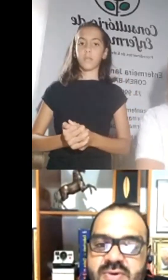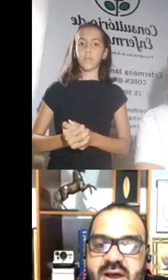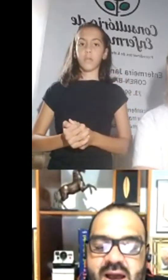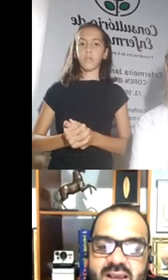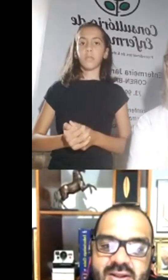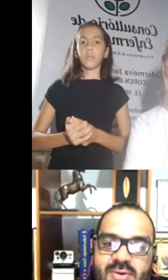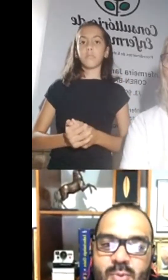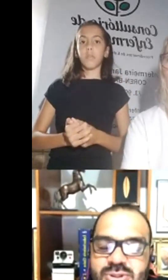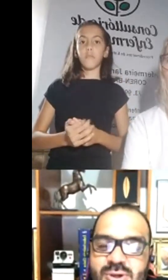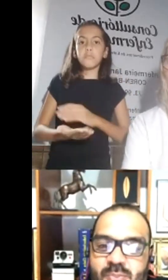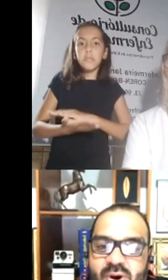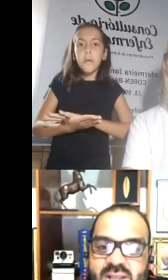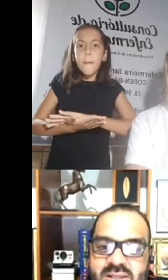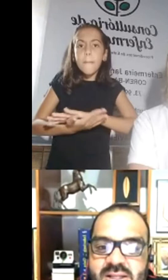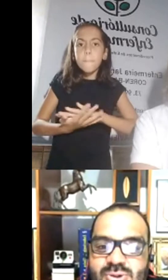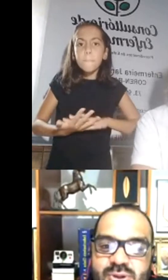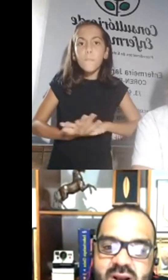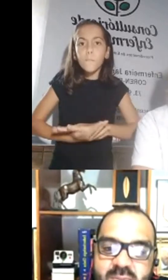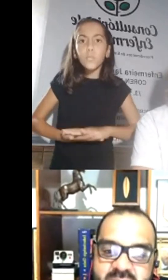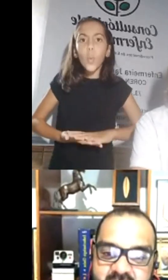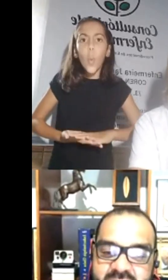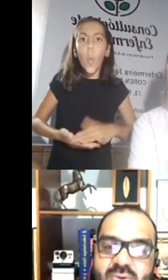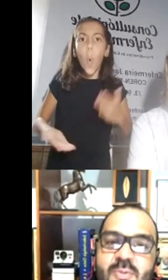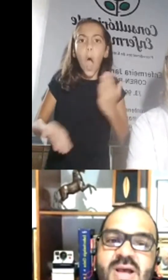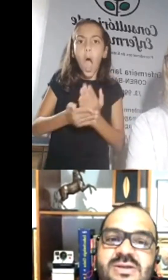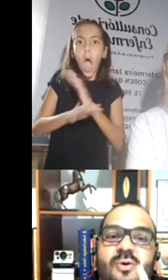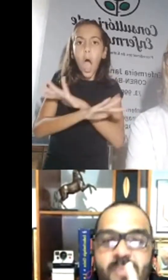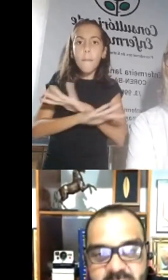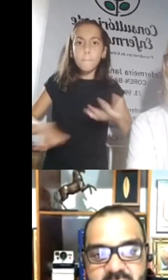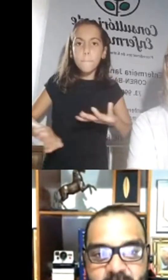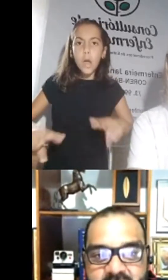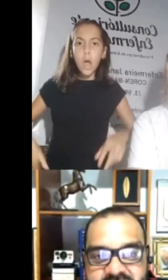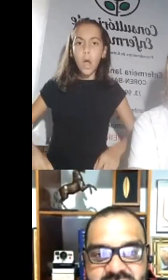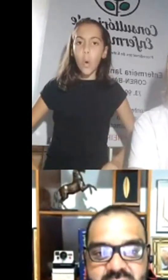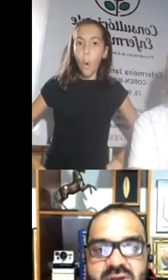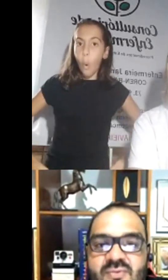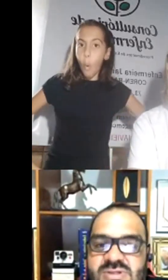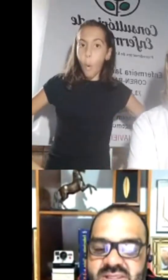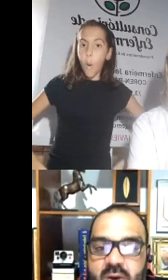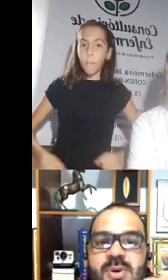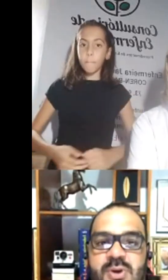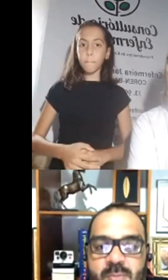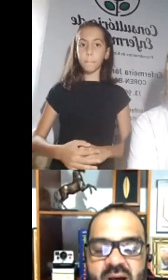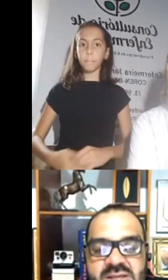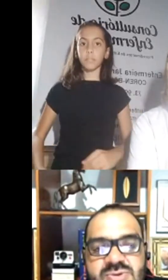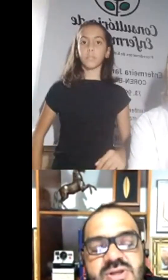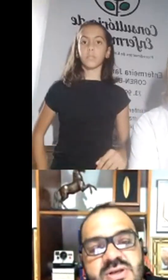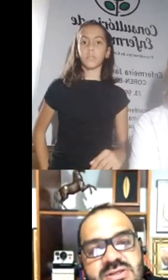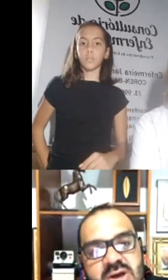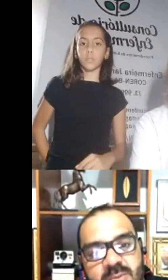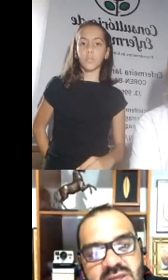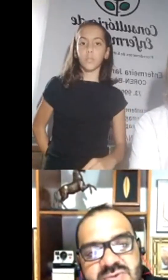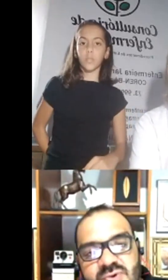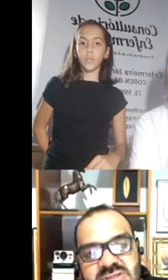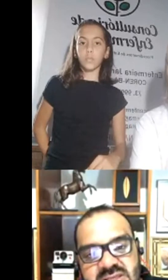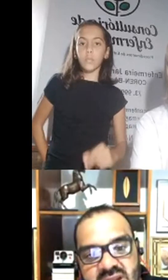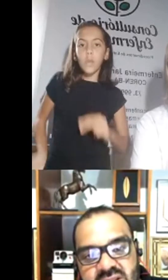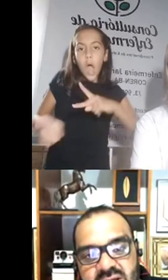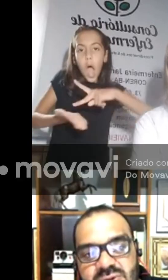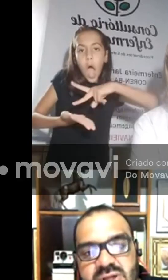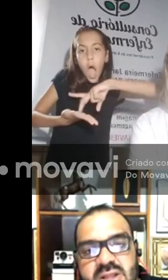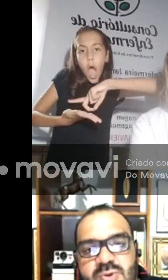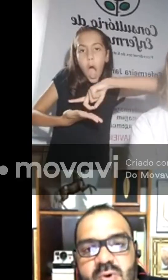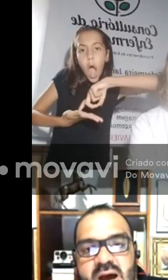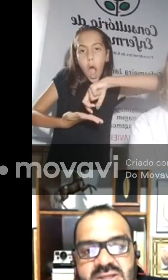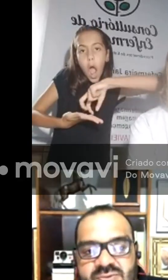início, aí, como diria o poeta, né, toda caminhada começa com o primeiro passo. Você dá um primeiro passo. Inicialmente, você